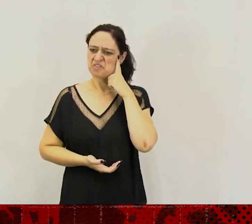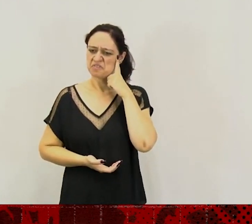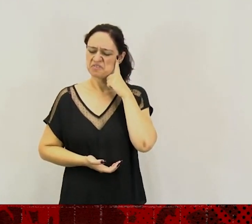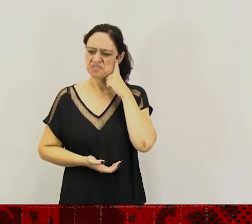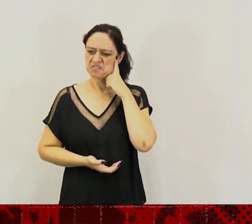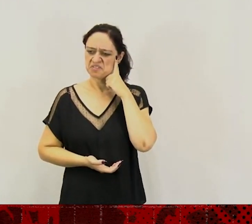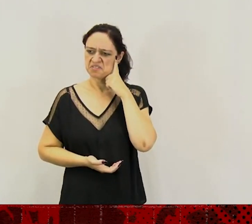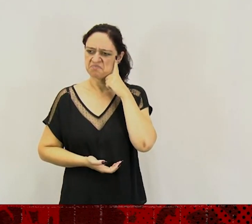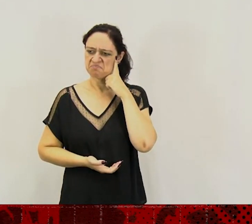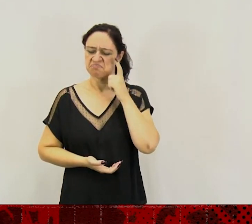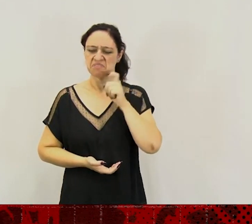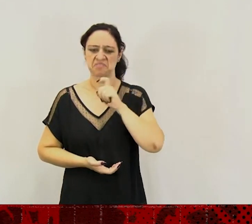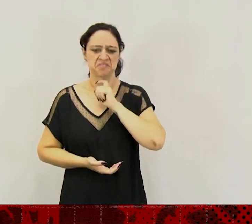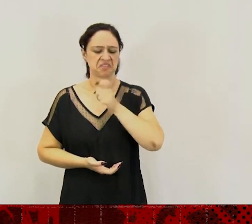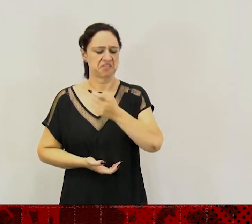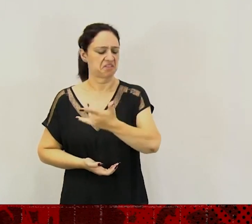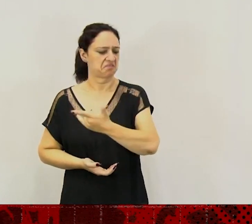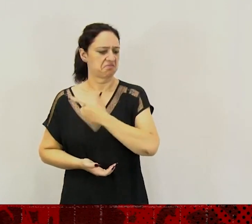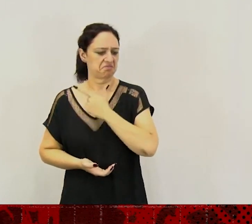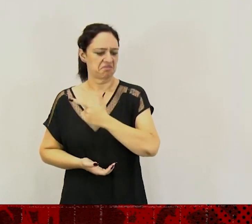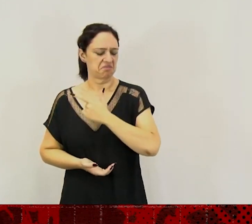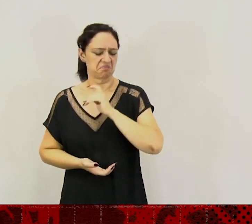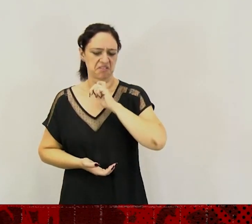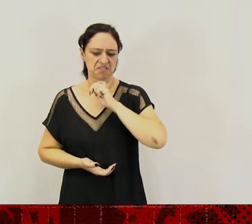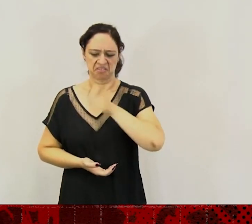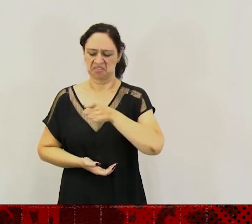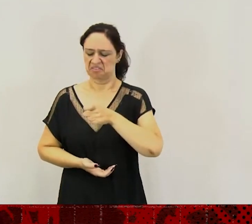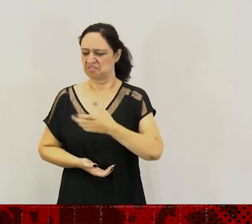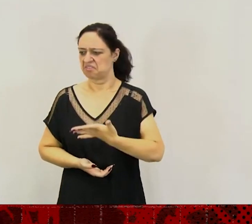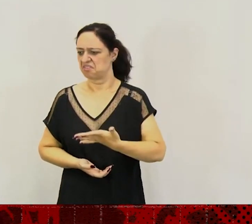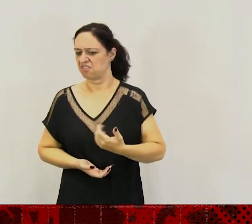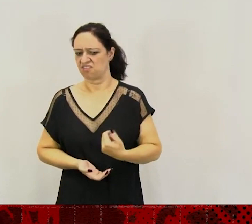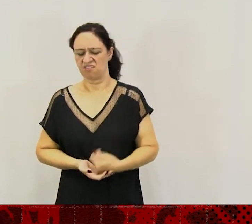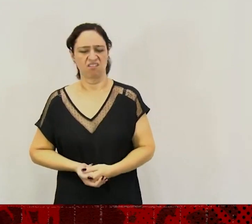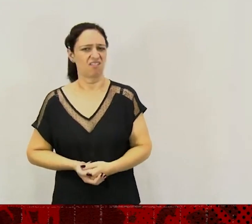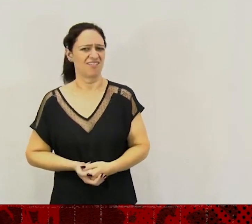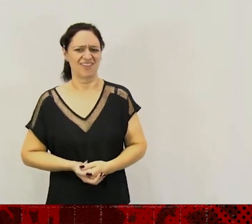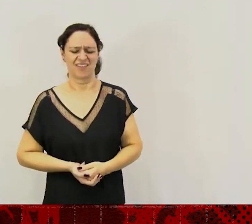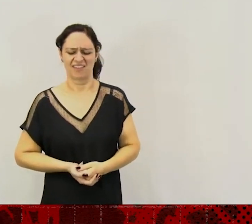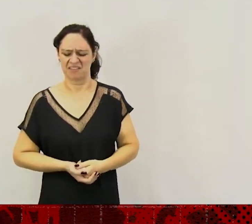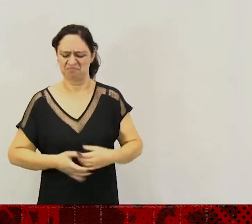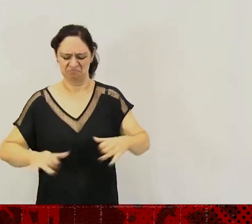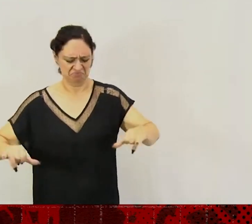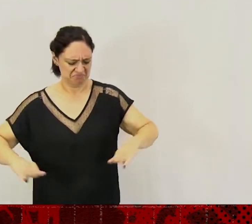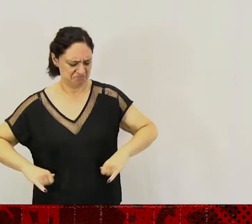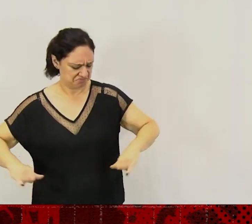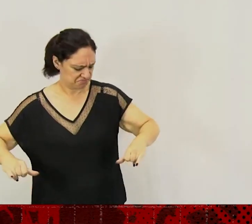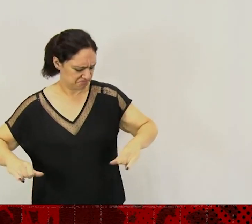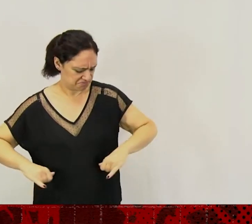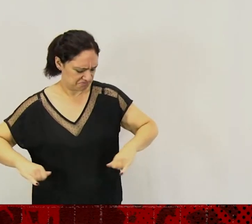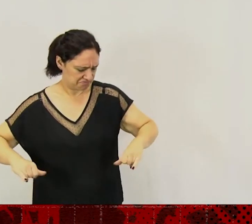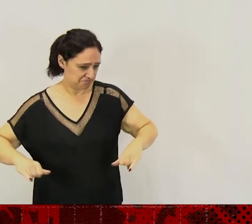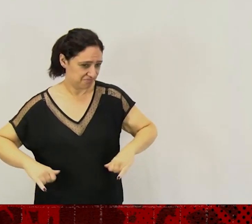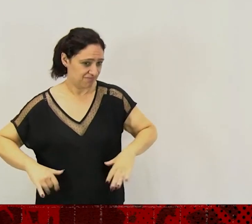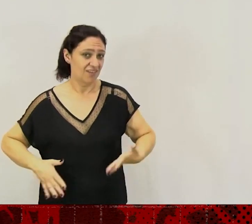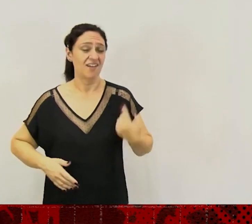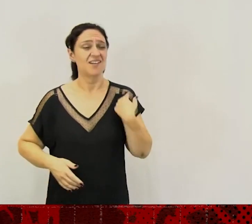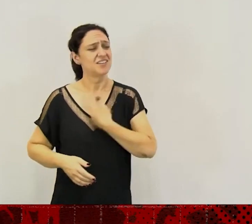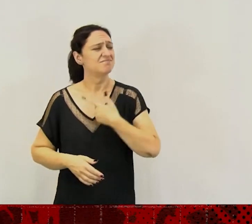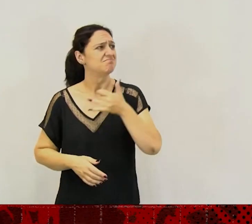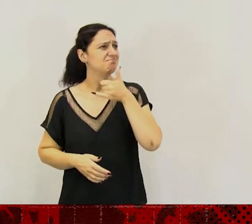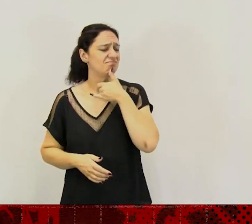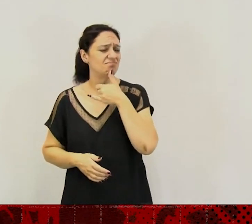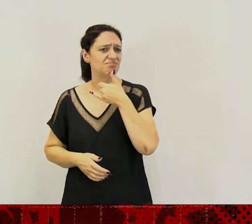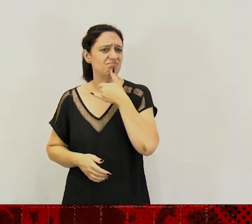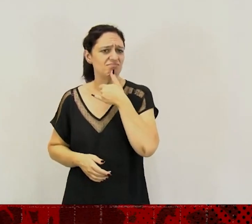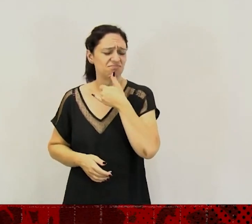amam, ou pelo menos não nos amam como deveríamos amar. Tem hora que nós ficamos